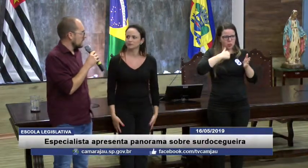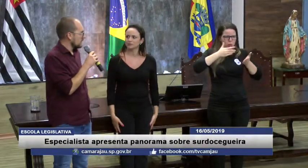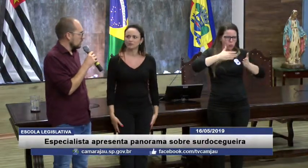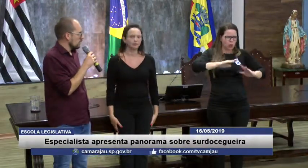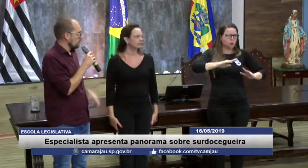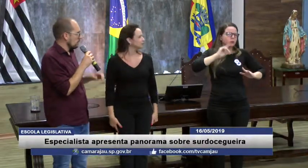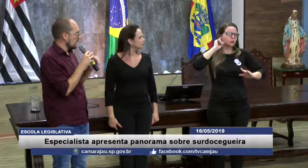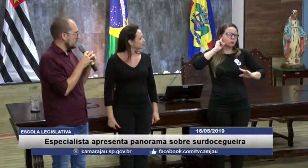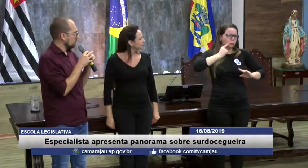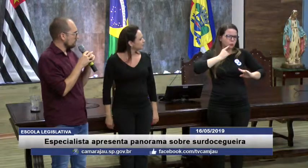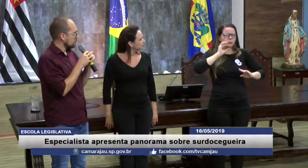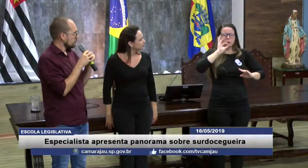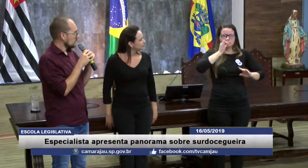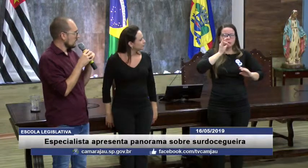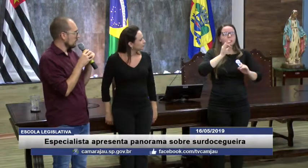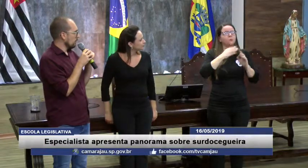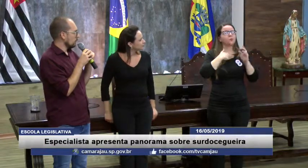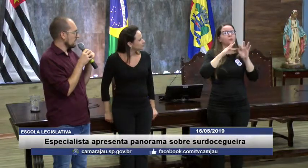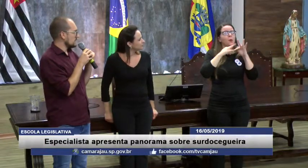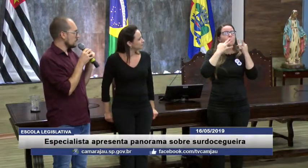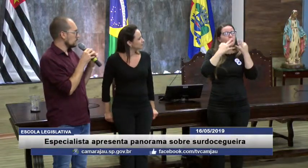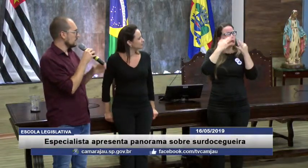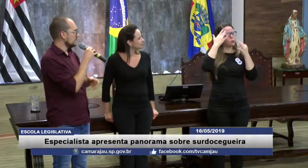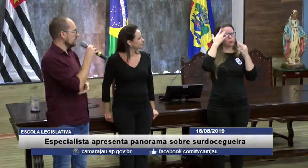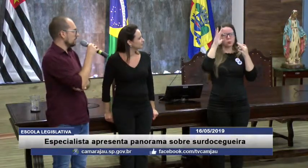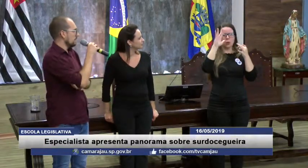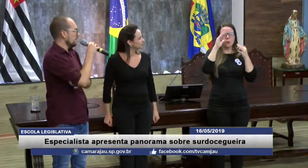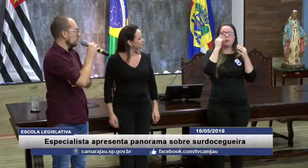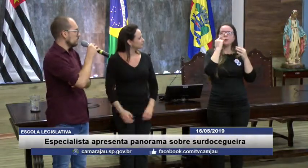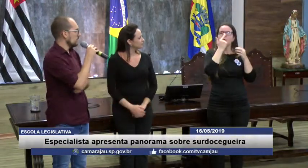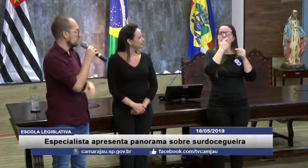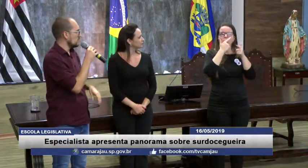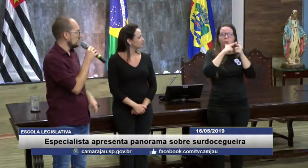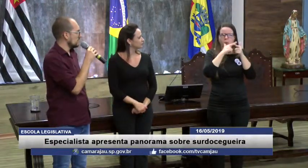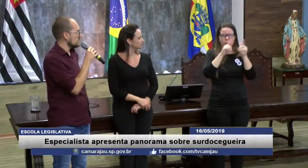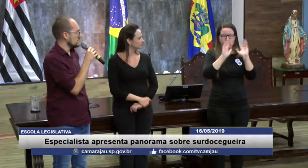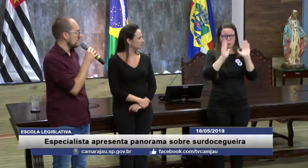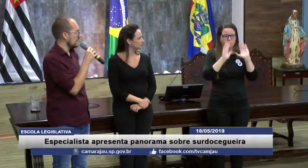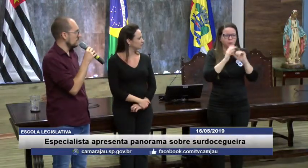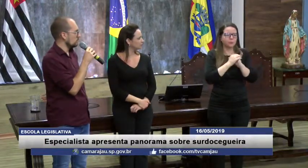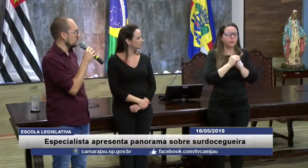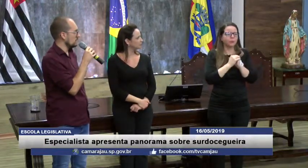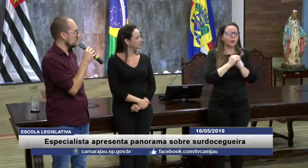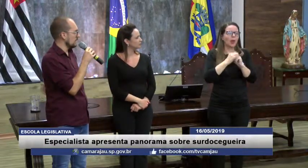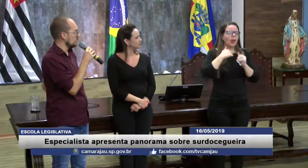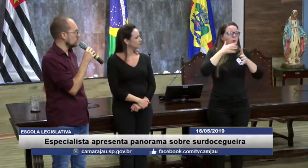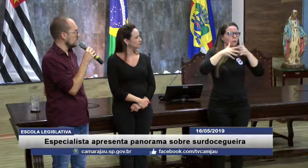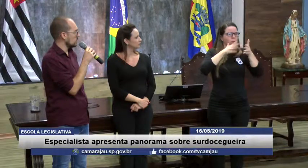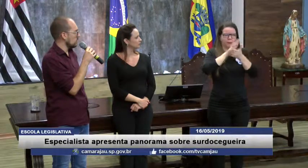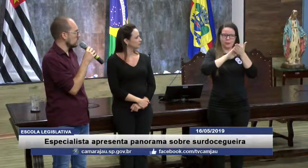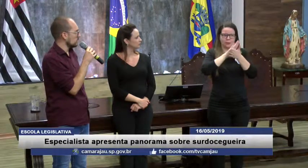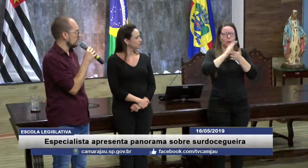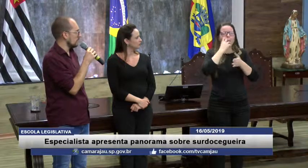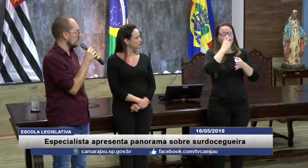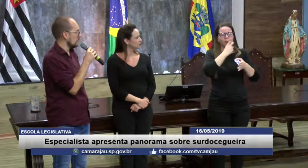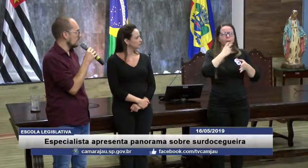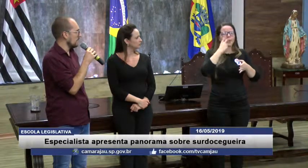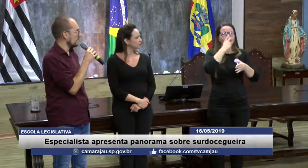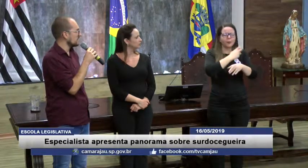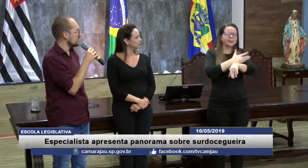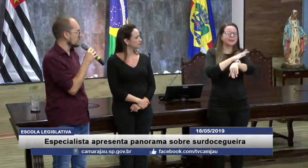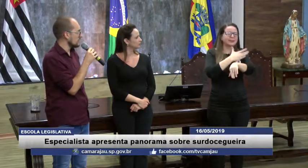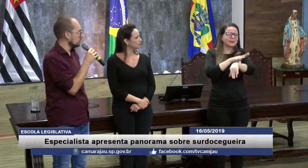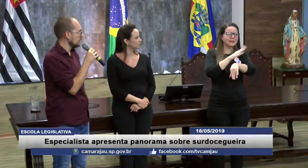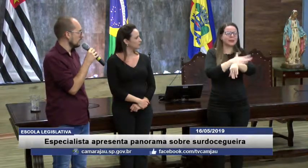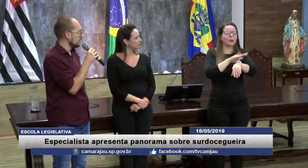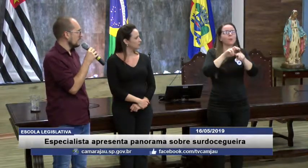Com relação à minha família, bom, nasci surda, né? Como eu já disse antes, não tinha ainda um diagnóstico da minha